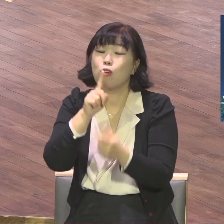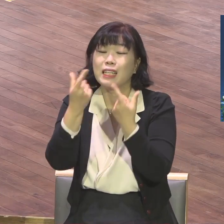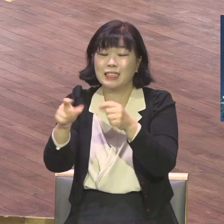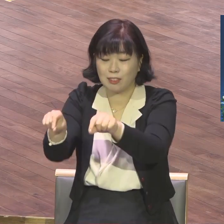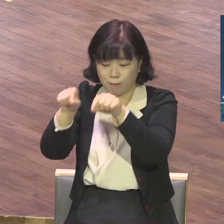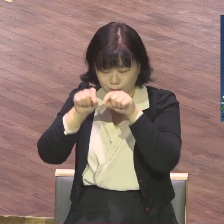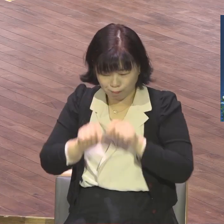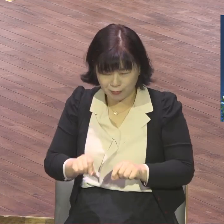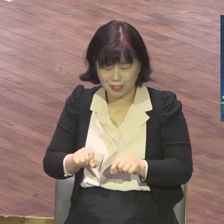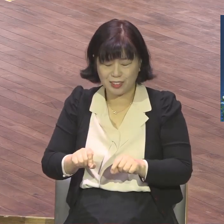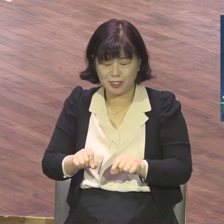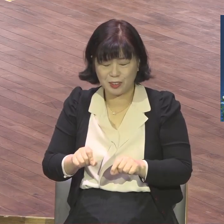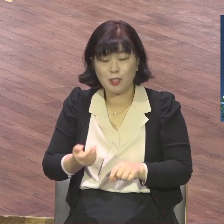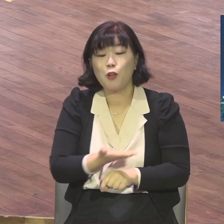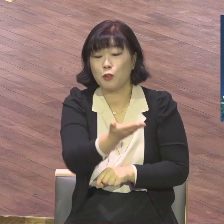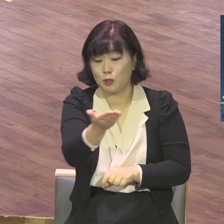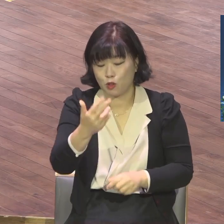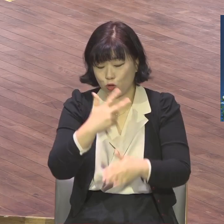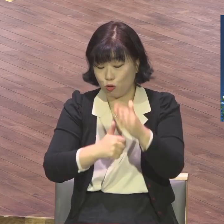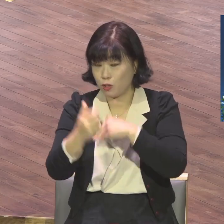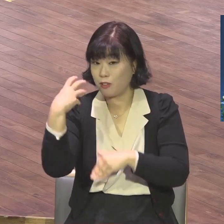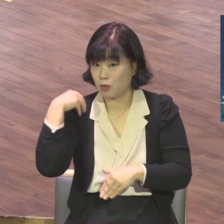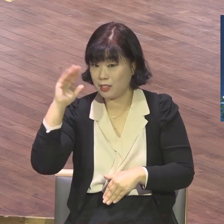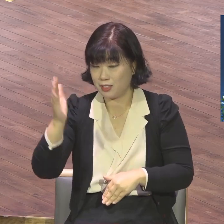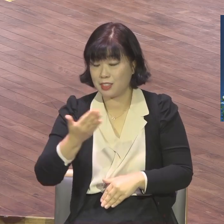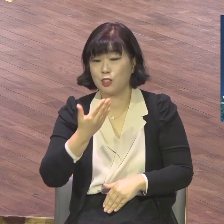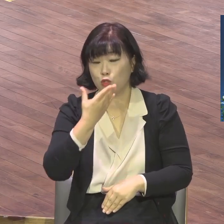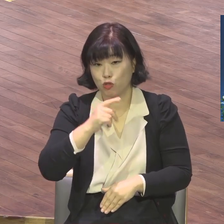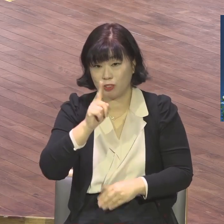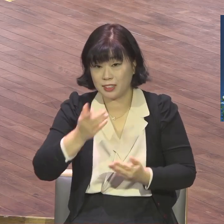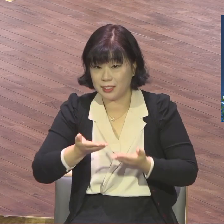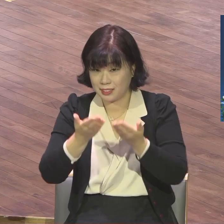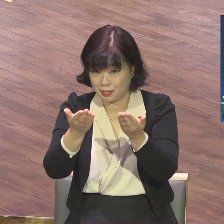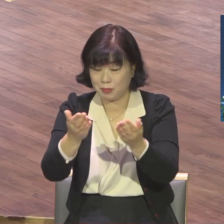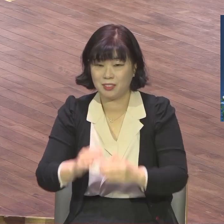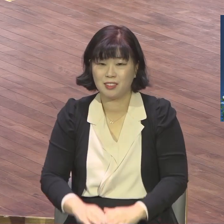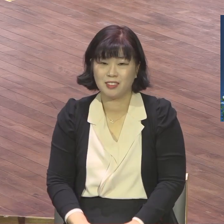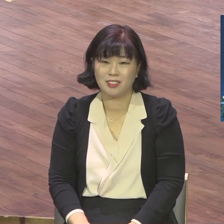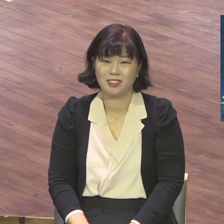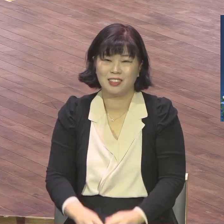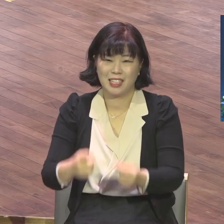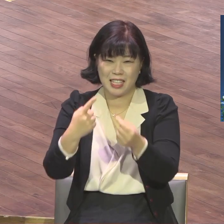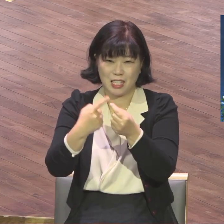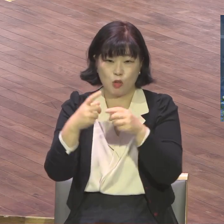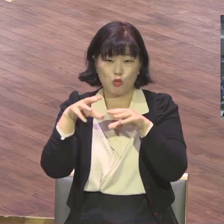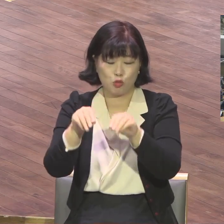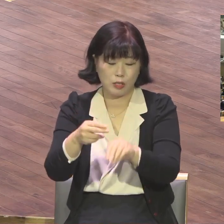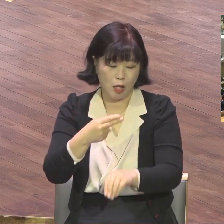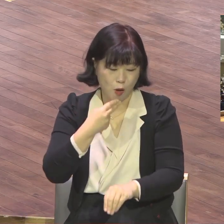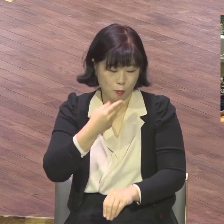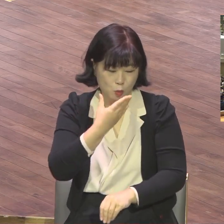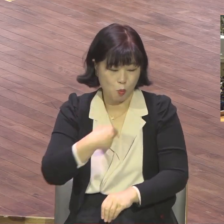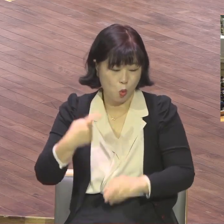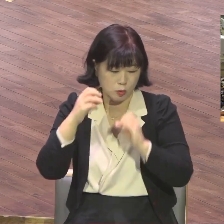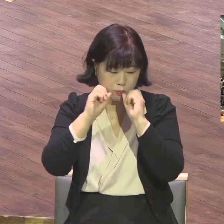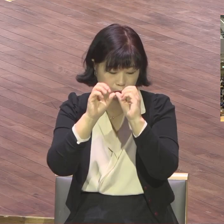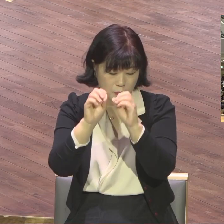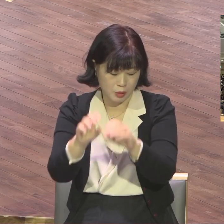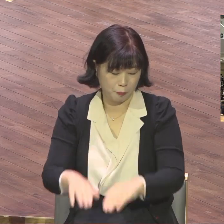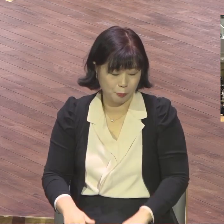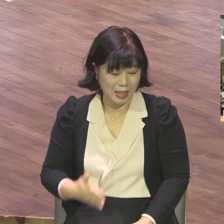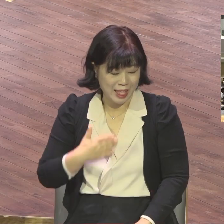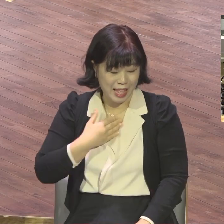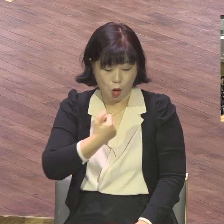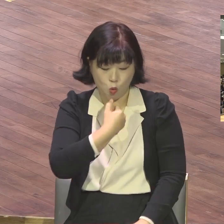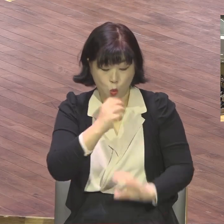축복합니다. 그럼 첫째로 중단 없는 복음 전파입니다. 16절 봅니다. 우리가 로마에